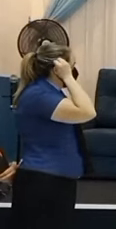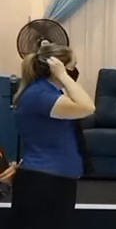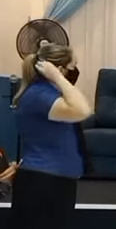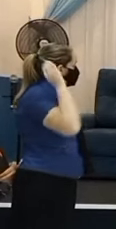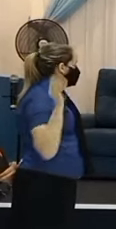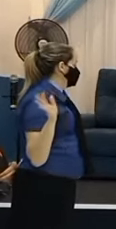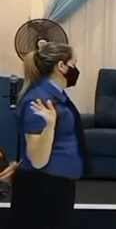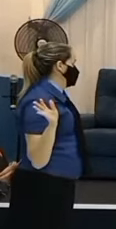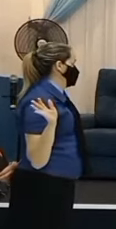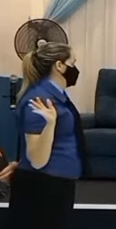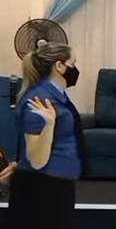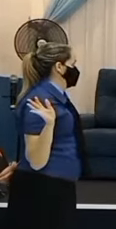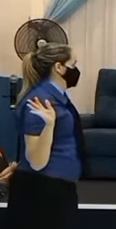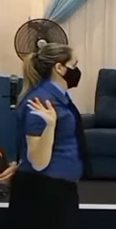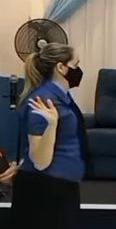porta.